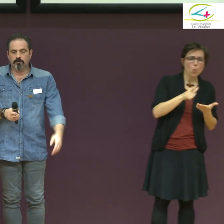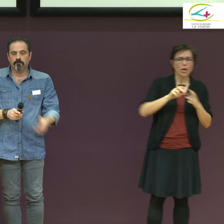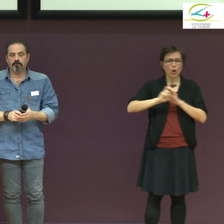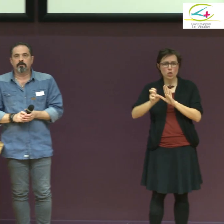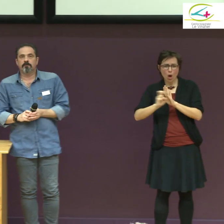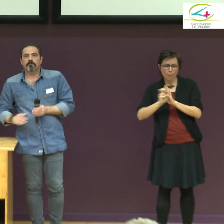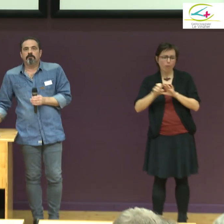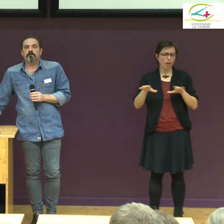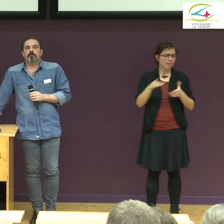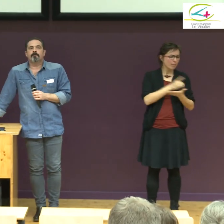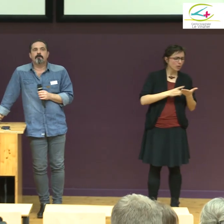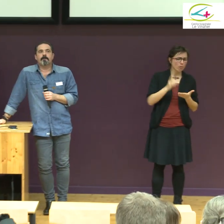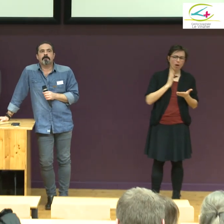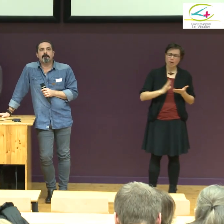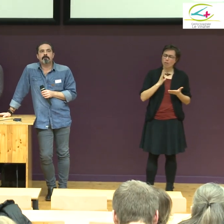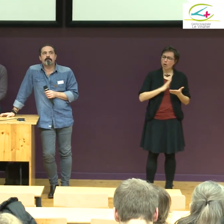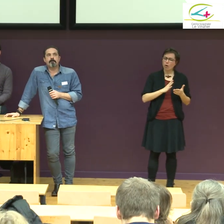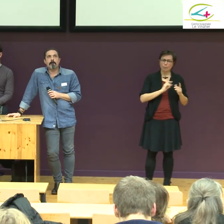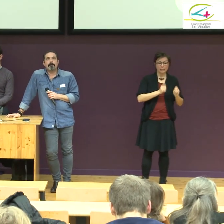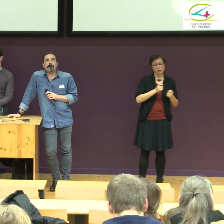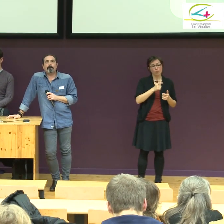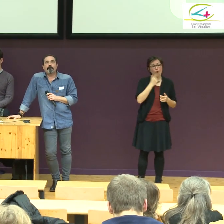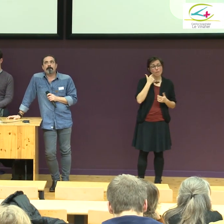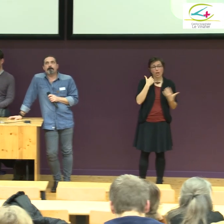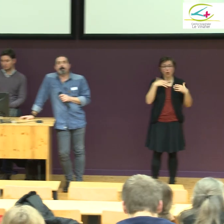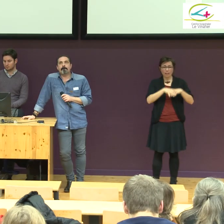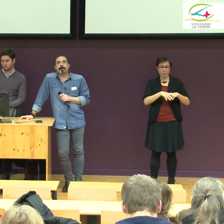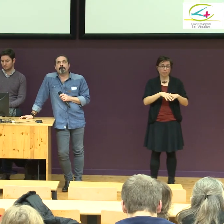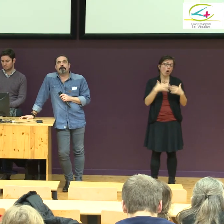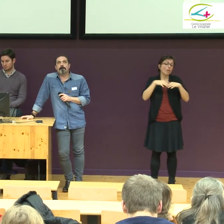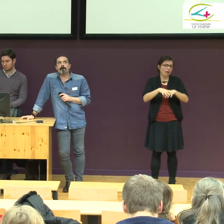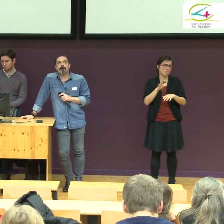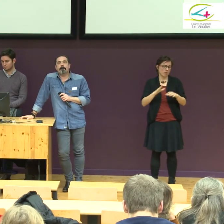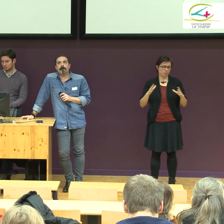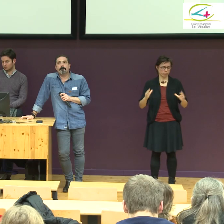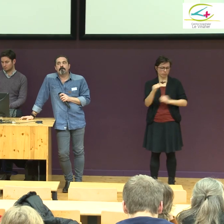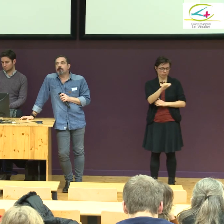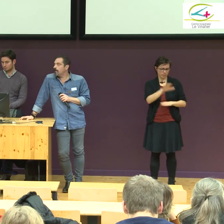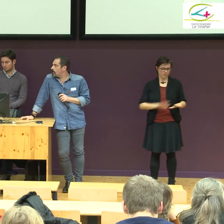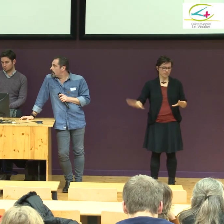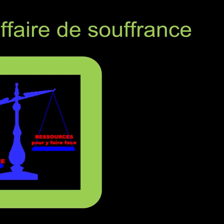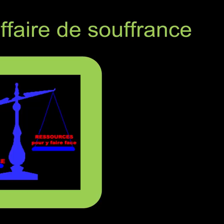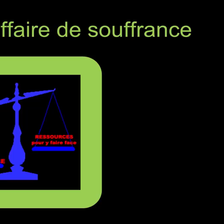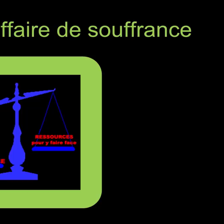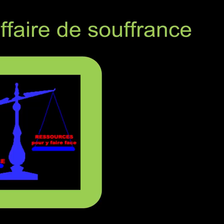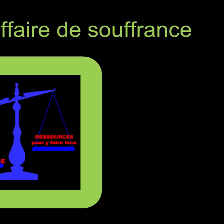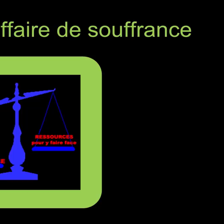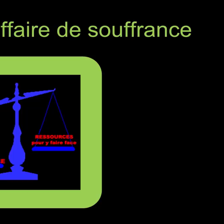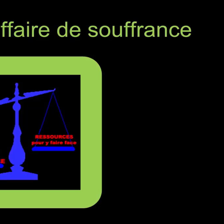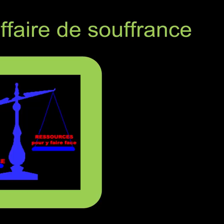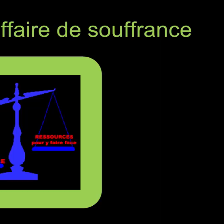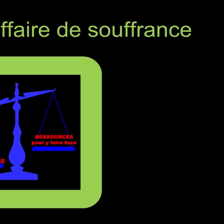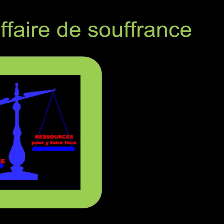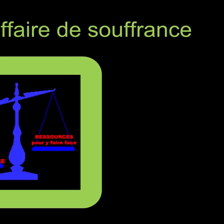anciens départements de la région Auvergne-Rhône-Alpes, l'ancien département Rhône-Alpes, qui en fait a formé des formateurs, donc du